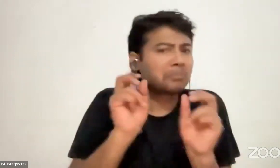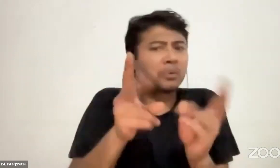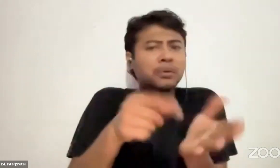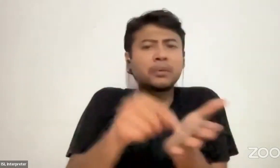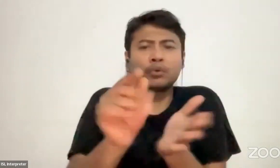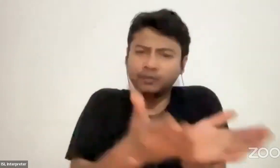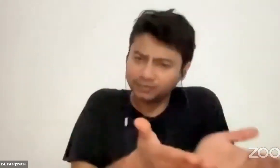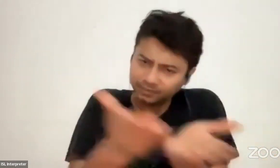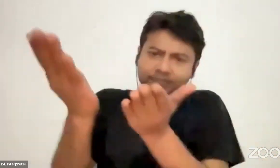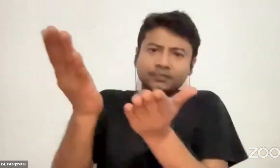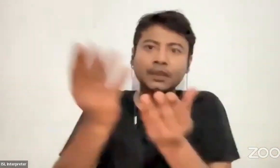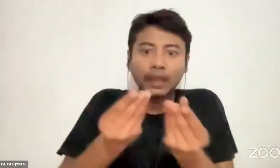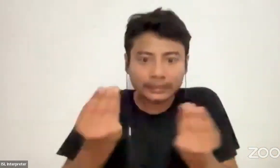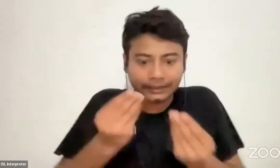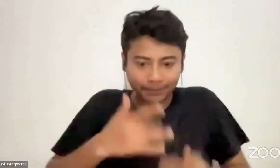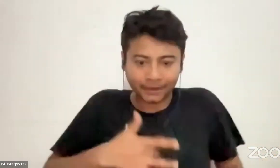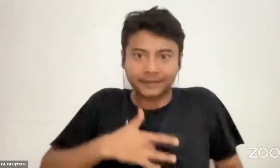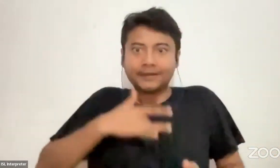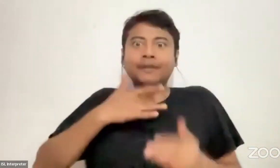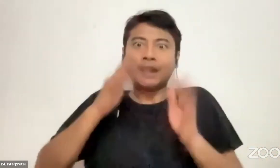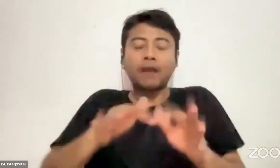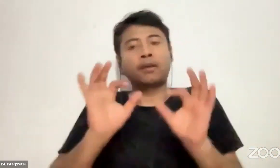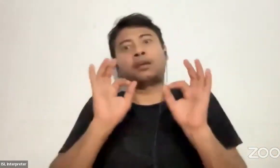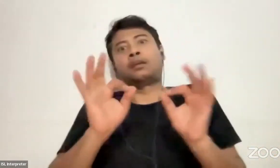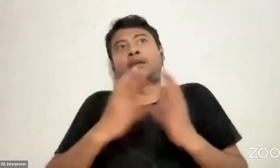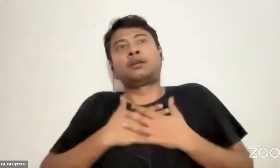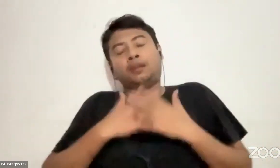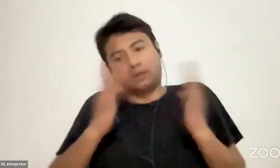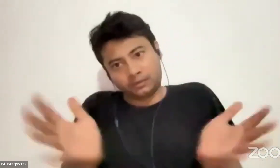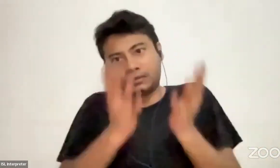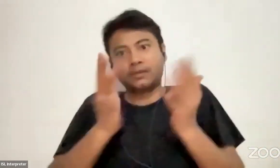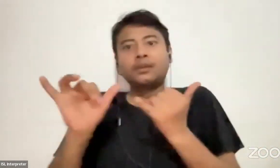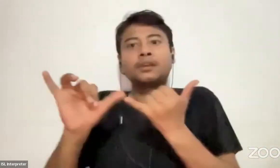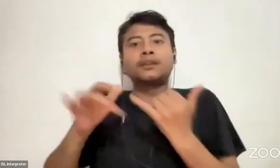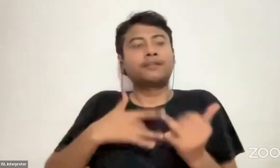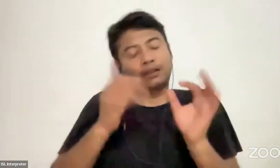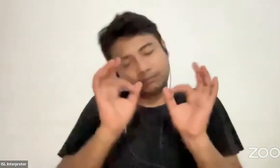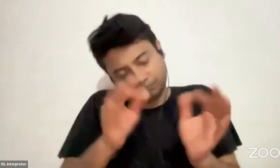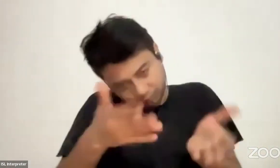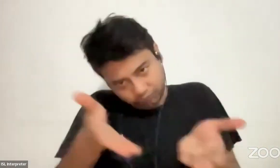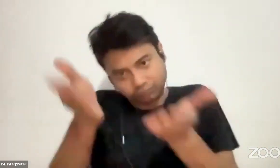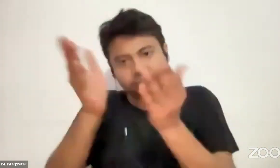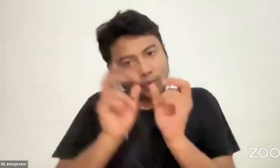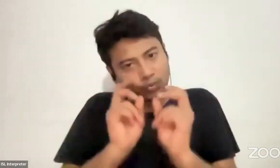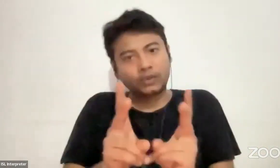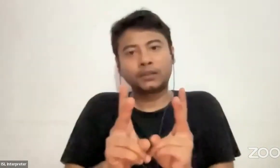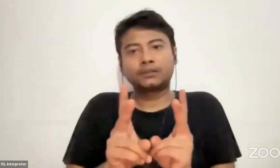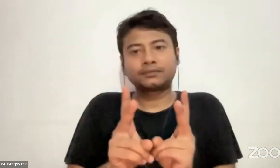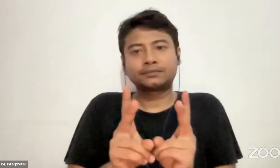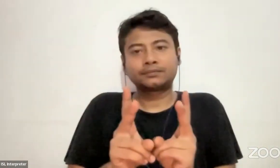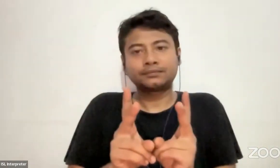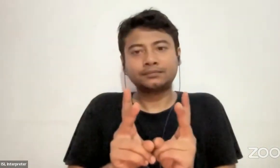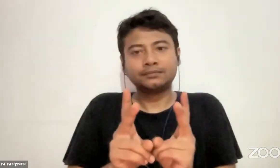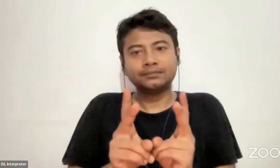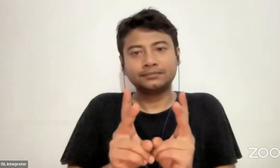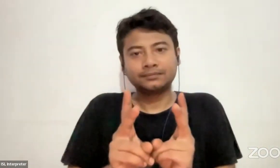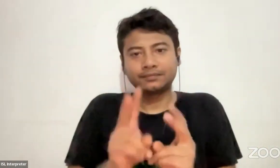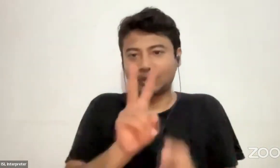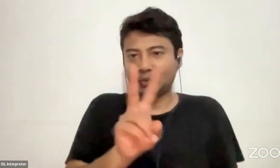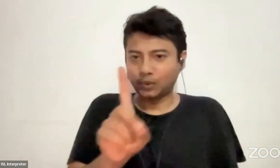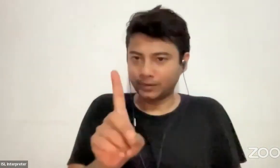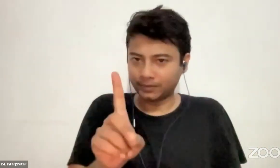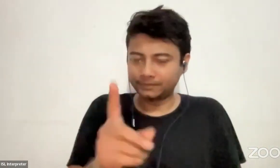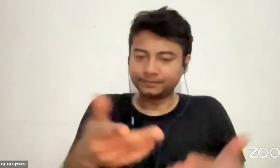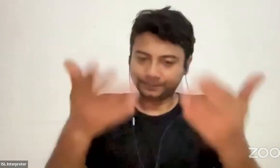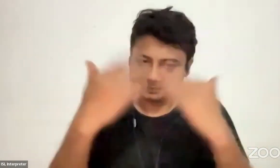वो बात क्यों बता रहे हैं वो मैं आपको बताऊंगा, पहले सुनते हैं कि भगवान क्या बात बता रहे हैं। भगवान कह रहे हैं कि